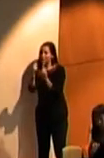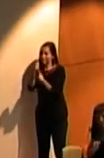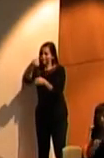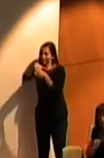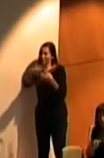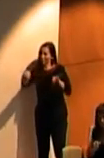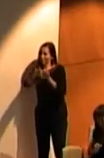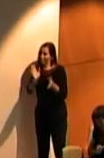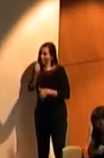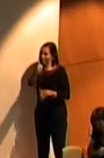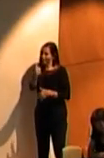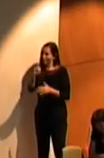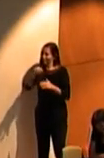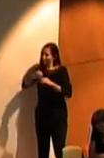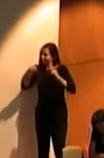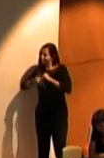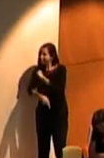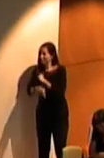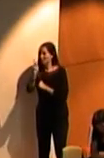nous en dire plus tard.